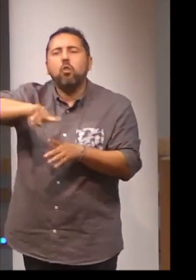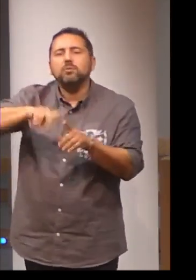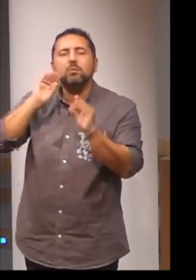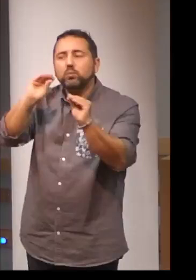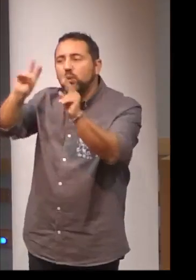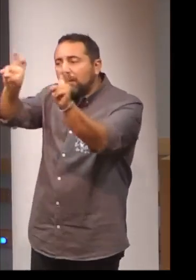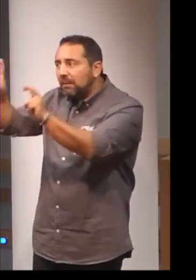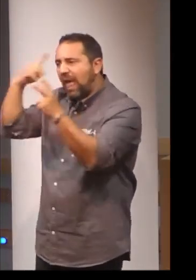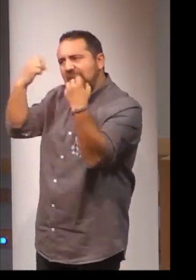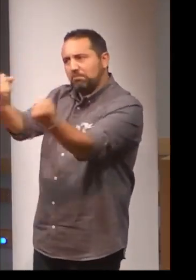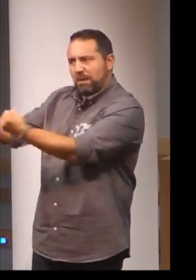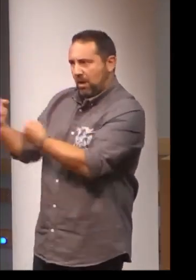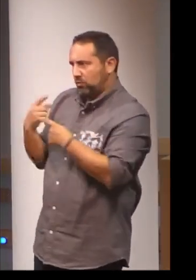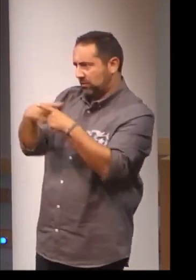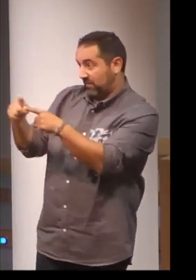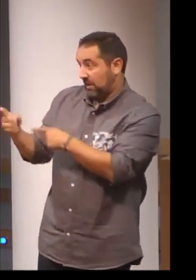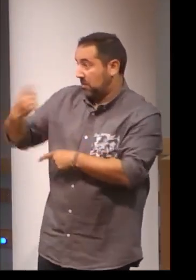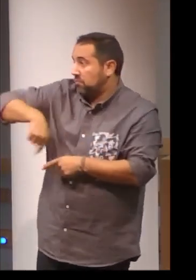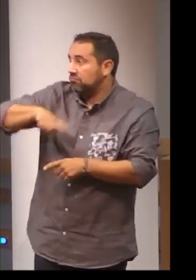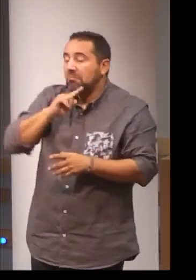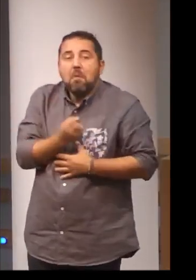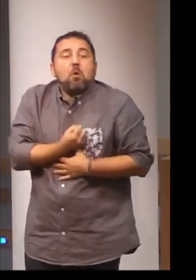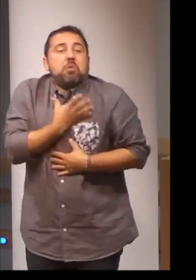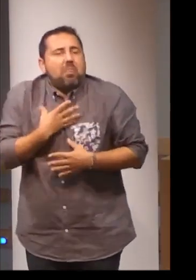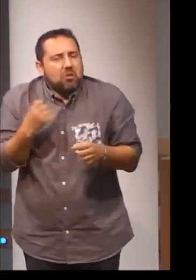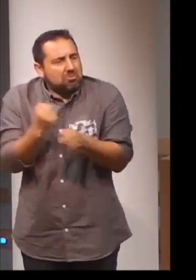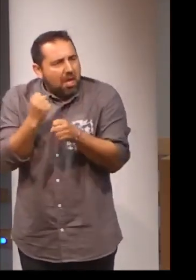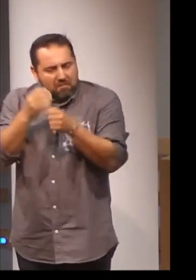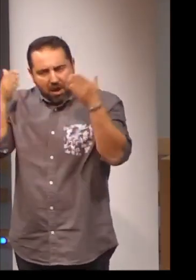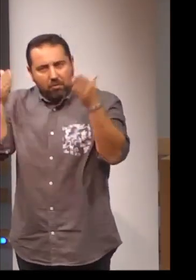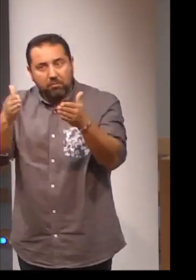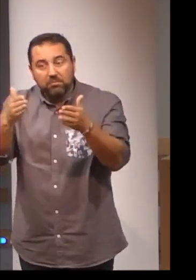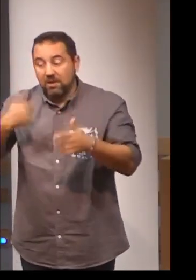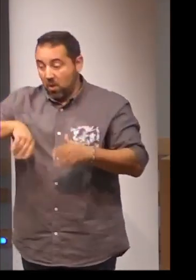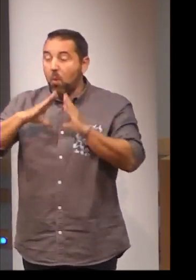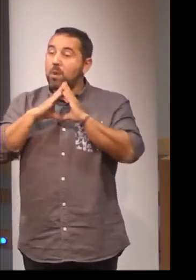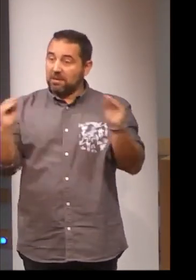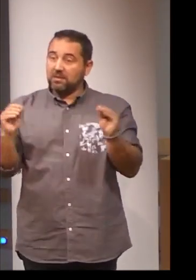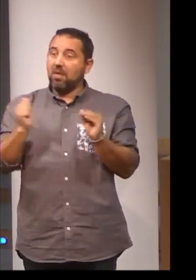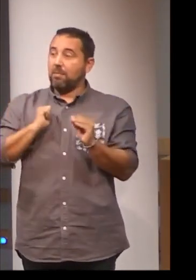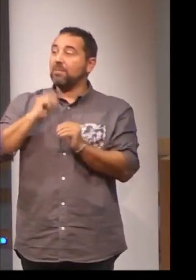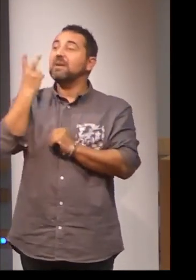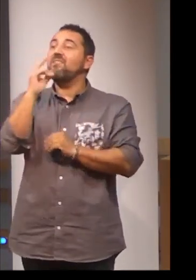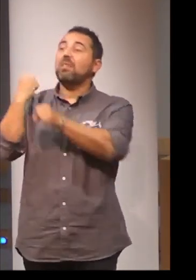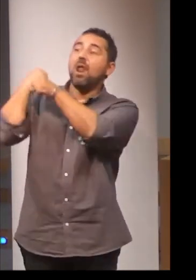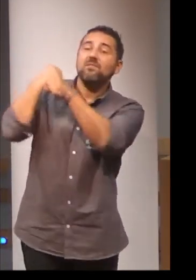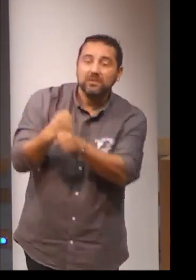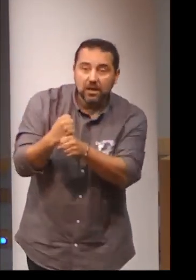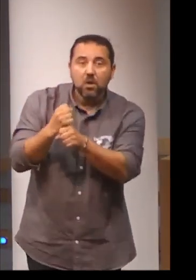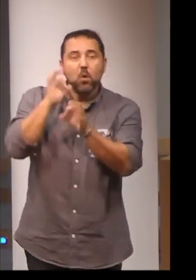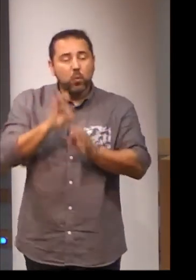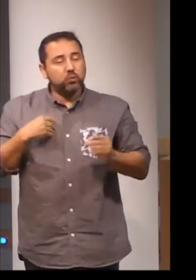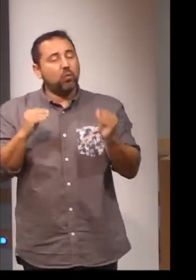nivel de motivación hacia el trabajo que realizamos. La universidad cumplía, como digo, 20 años y nosotros, como servicio, cumplíamos 10.